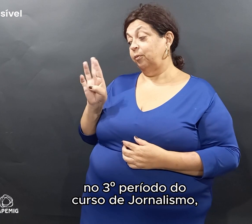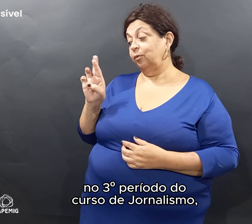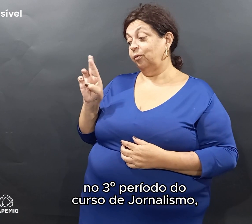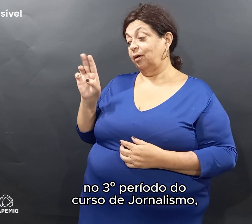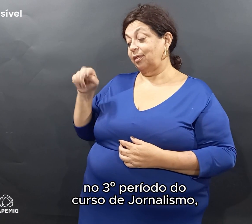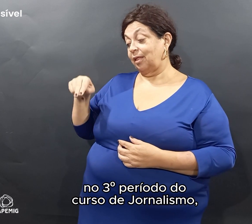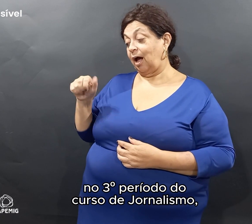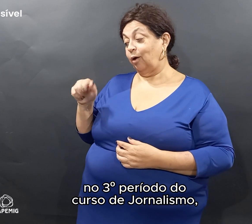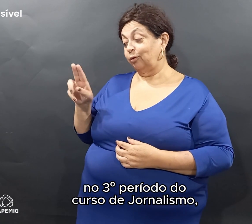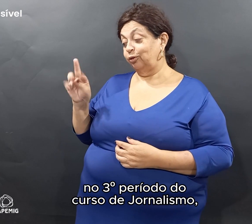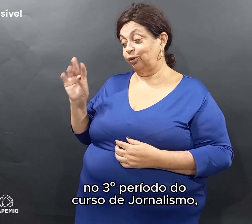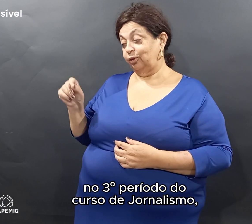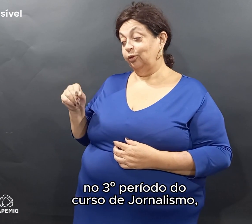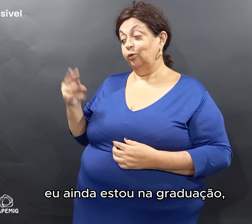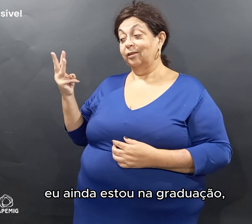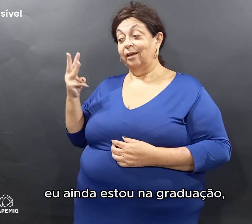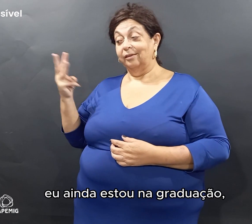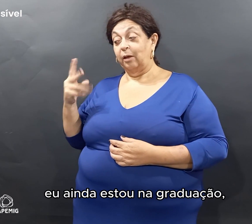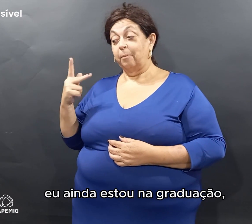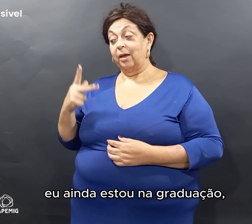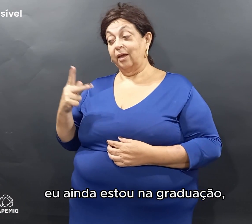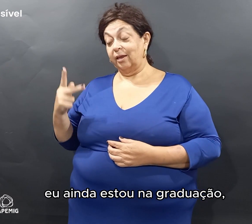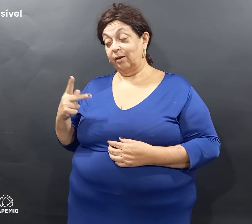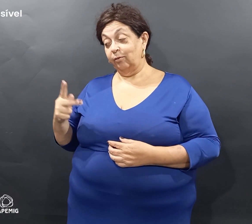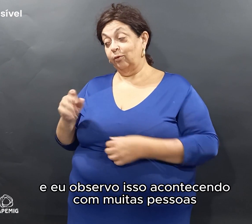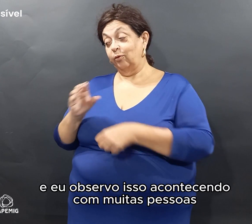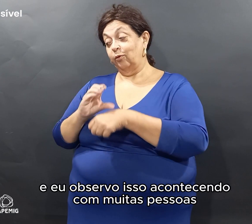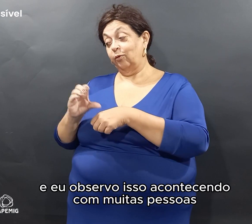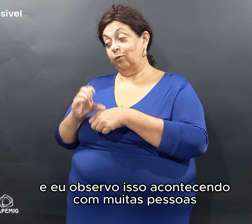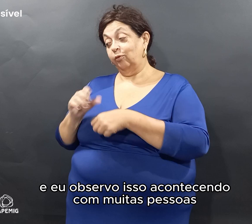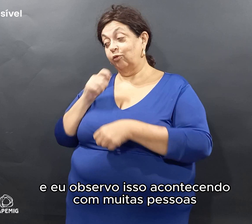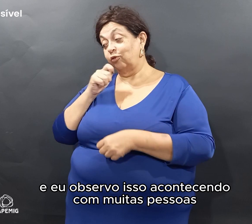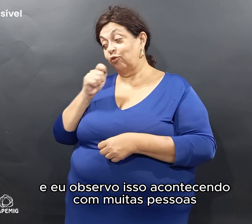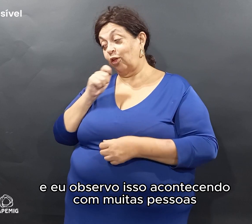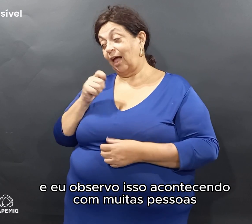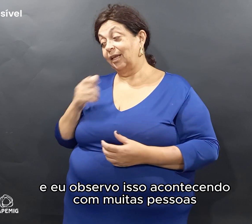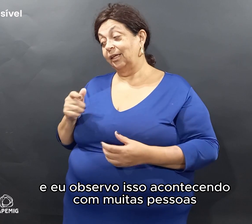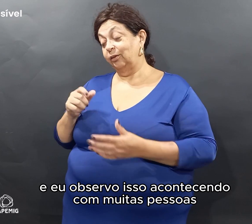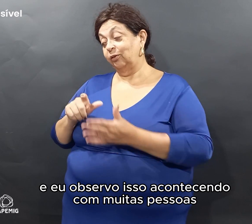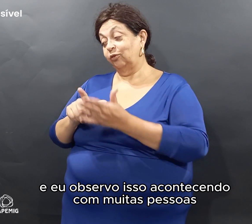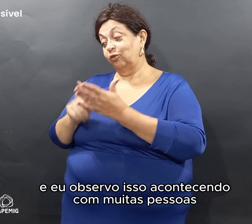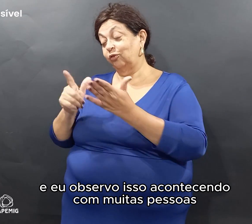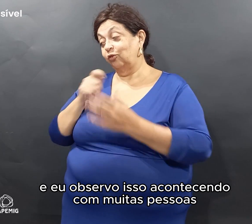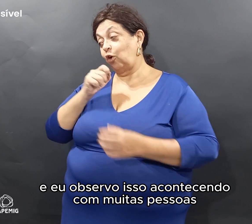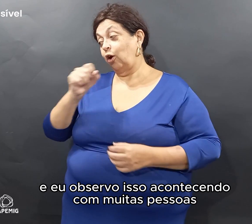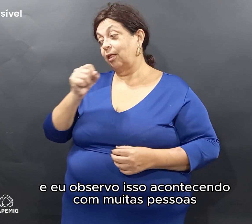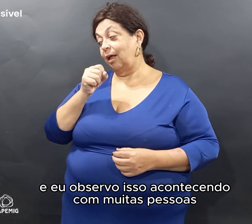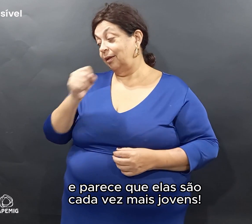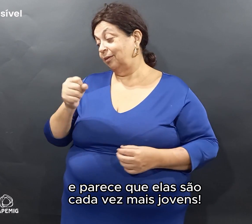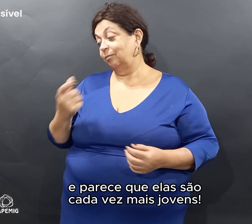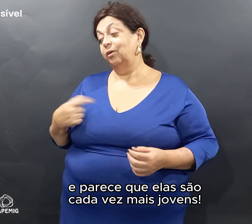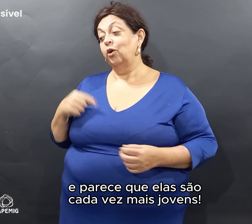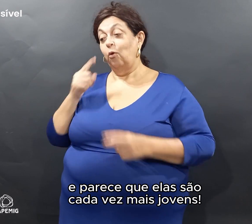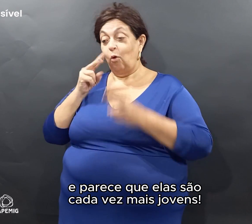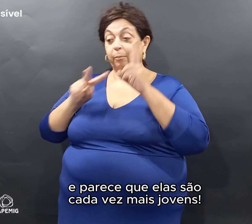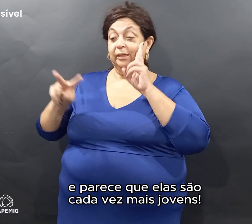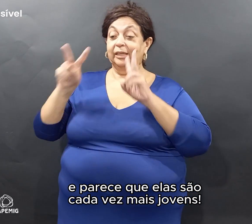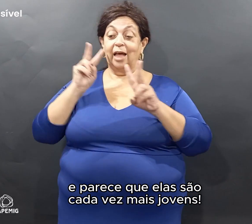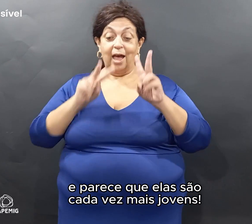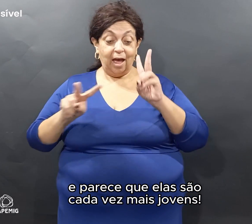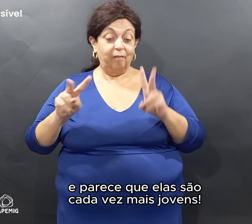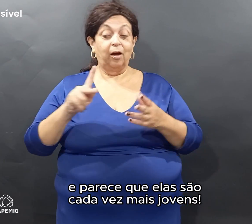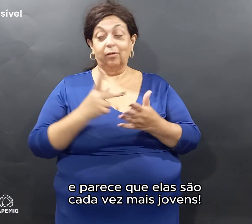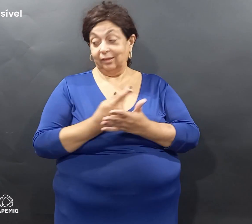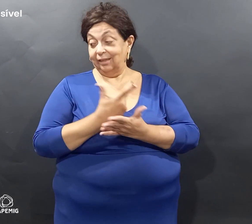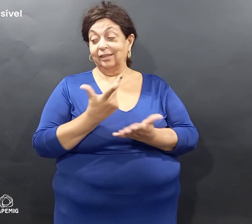3º período do curso de jornalismo. Eu ainda tô na graduação. E eu observo isso acontecendo com muitas pessoas e parece que elas são cada vez